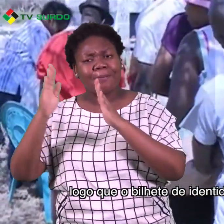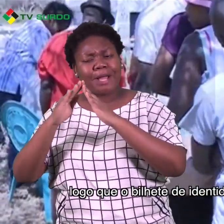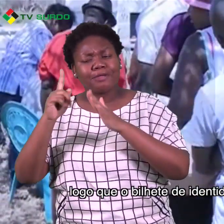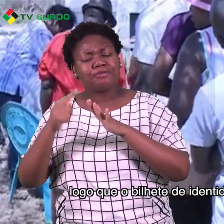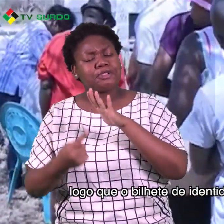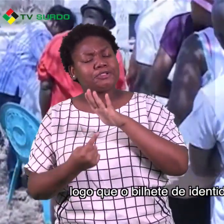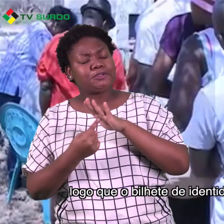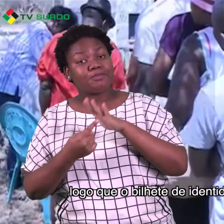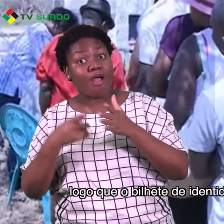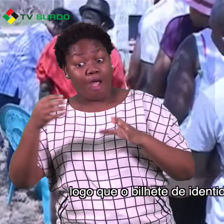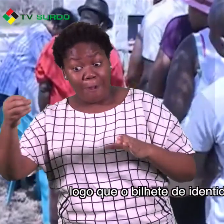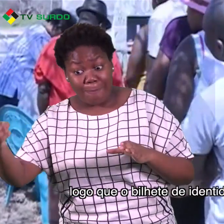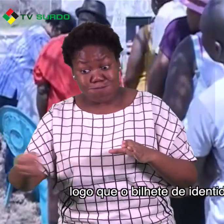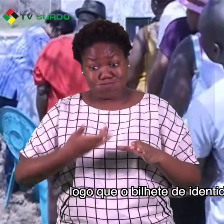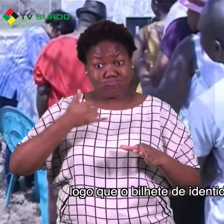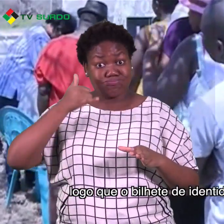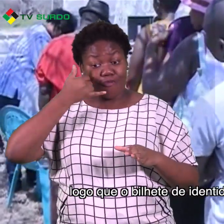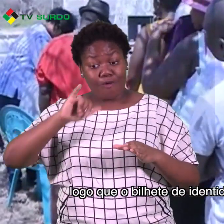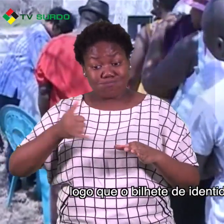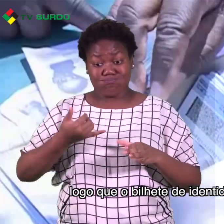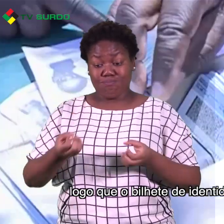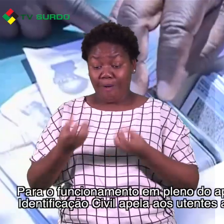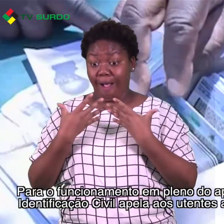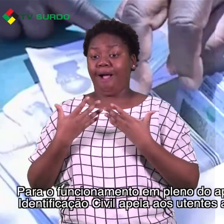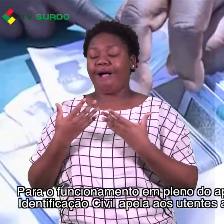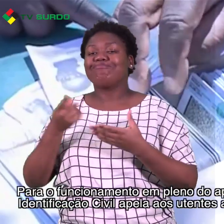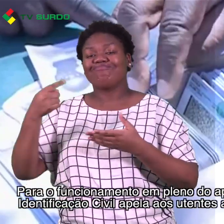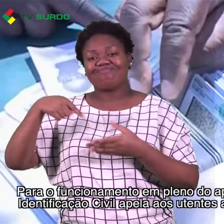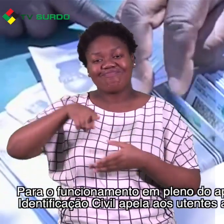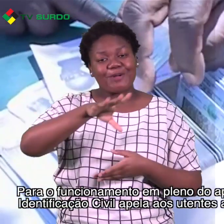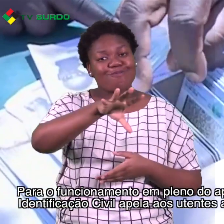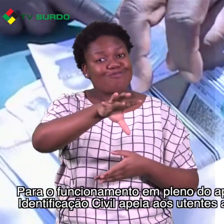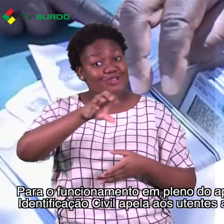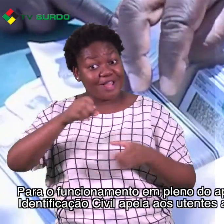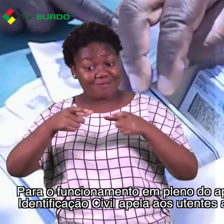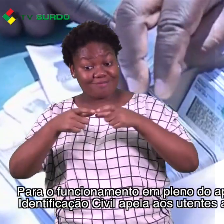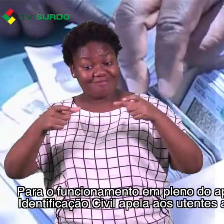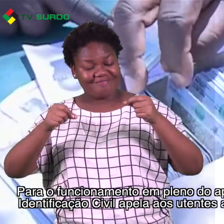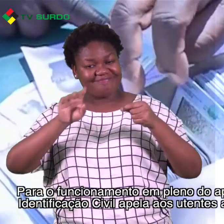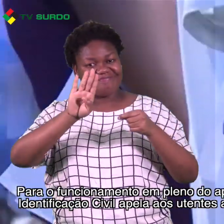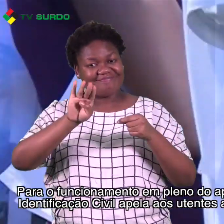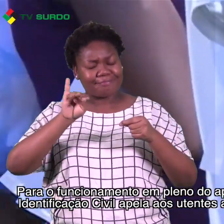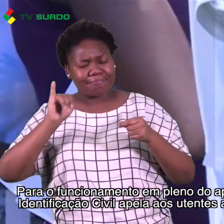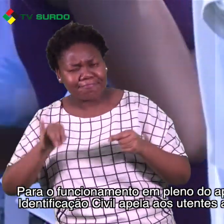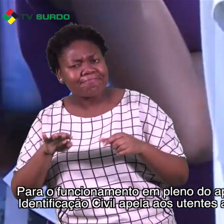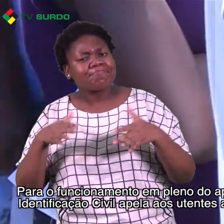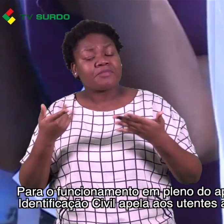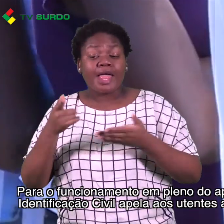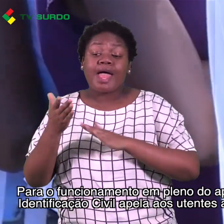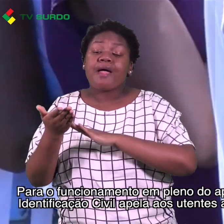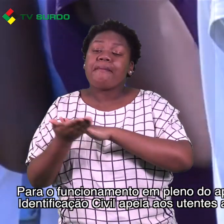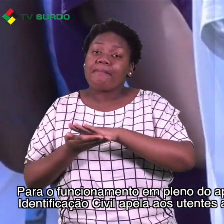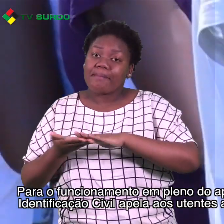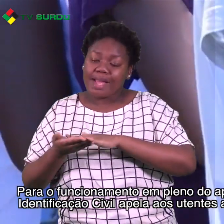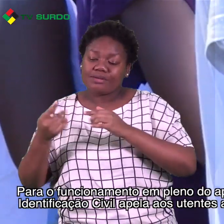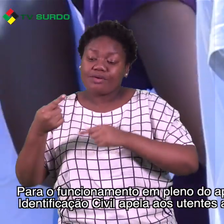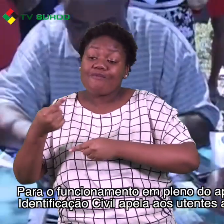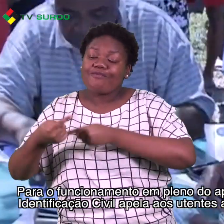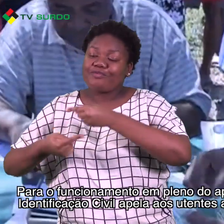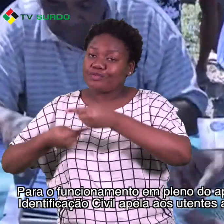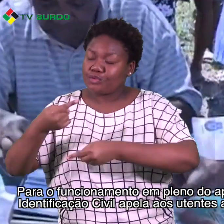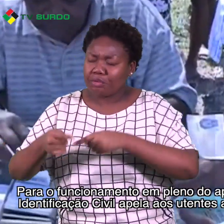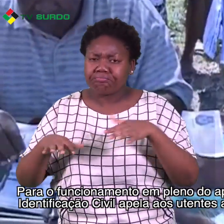logo que o bilhete de identidade estiver disponível. Para o funcionamento em pleno do aplicativo, a Direção Nacional de